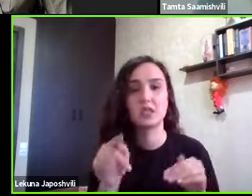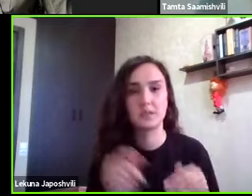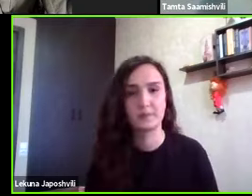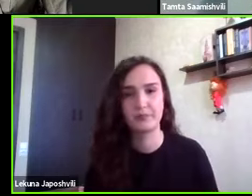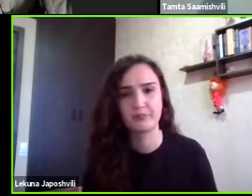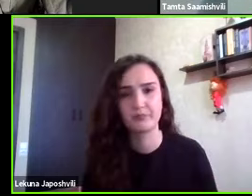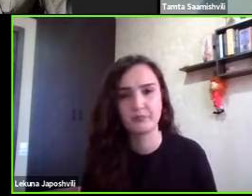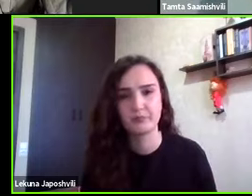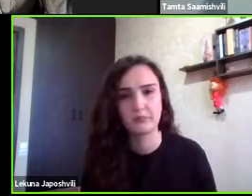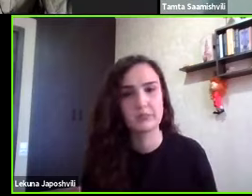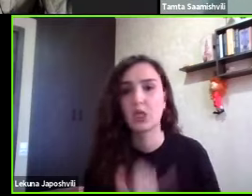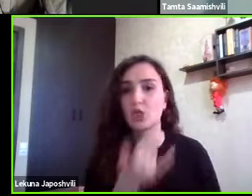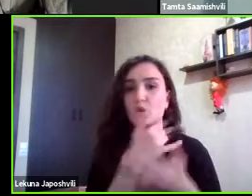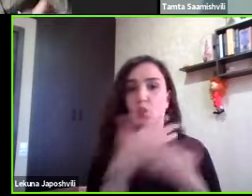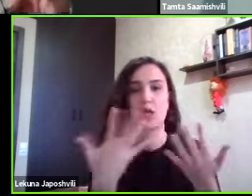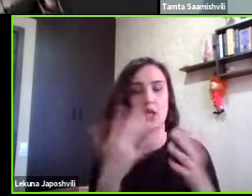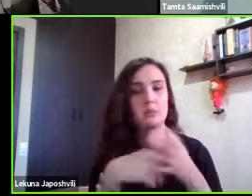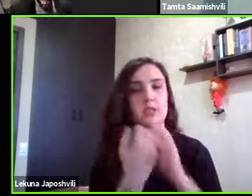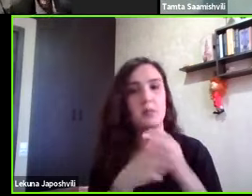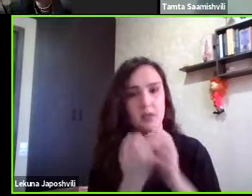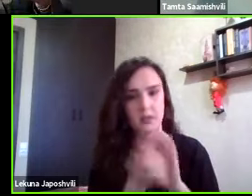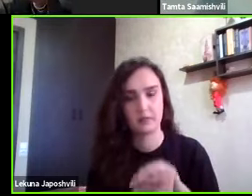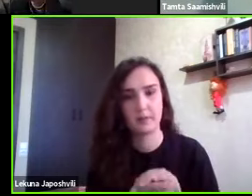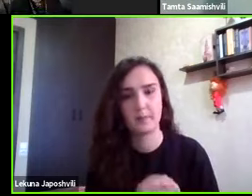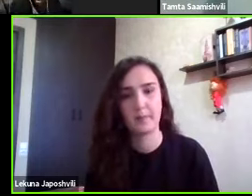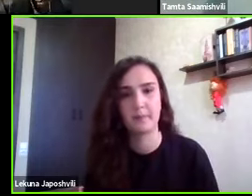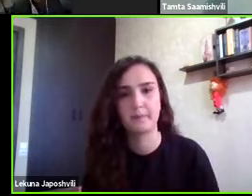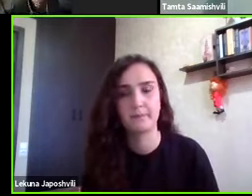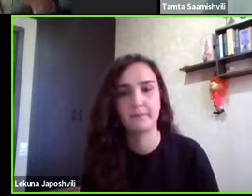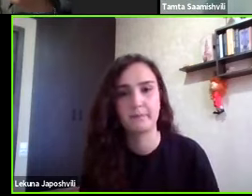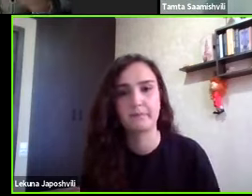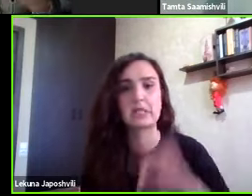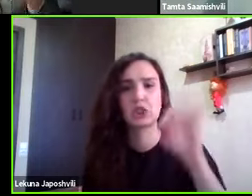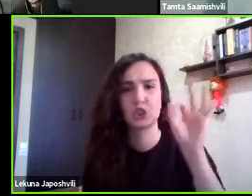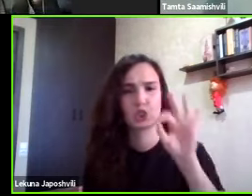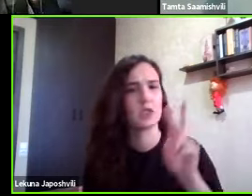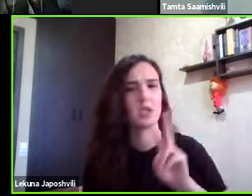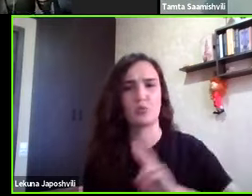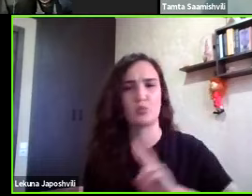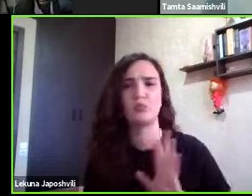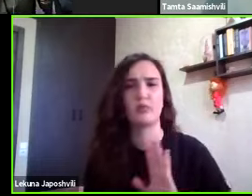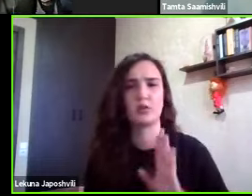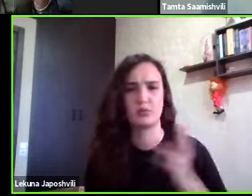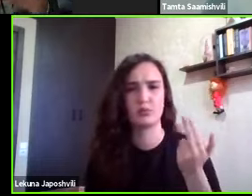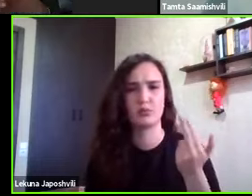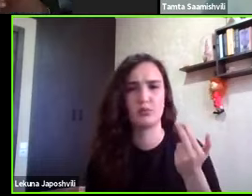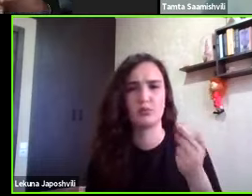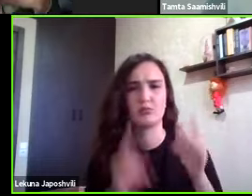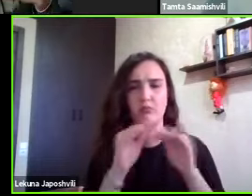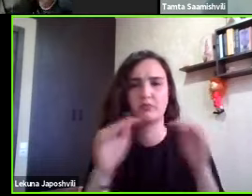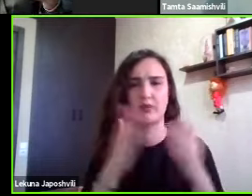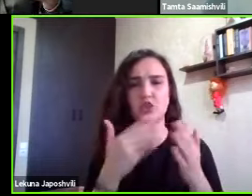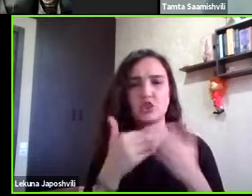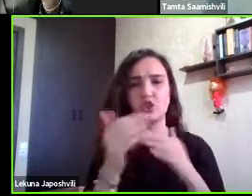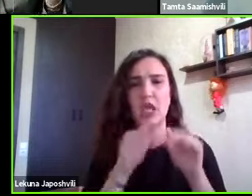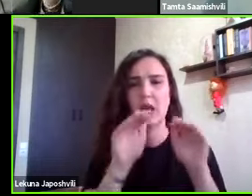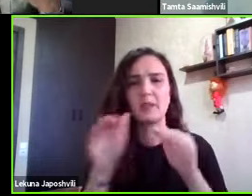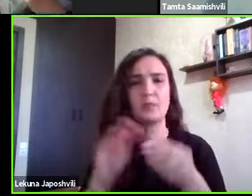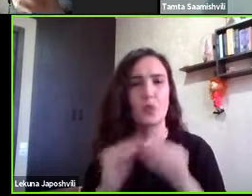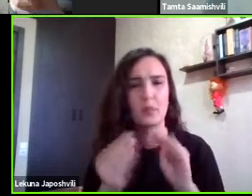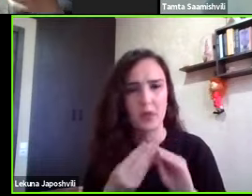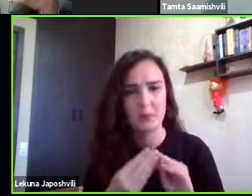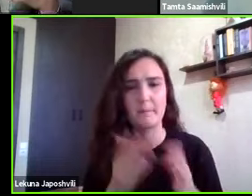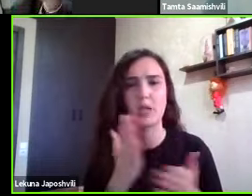თქვათ არ შეუძლიათ ხელების დაბანა, ხშირად არ უყვარს, ხომ არის ზოგჯერ ბავშვი სენსორული პრობლემები აქვს, ან